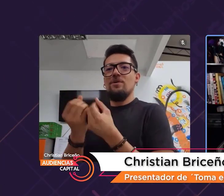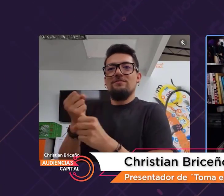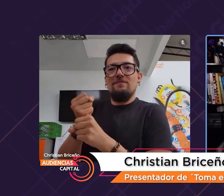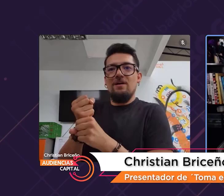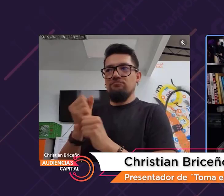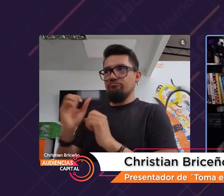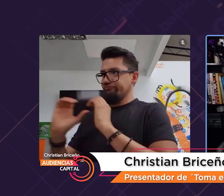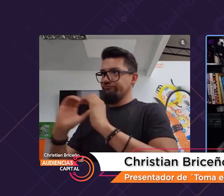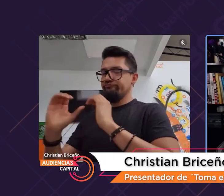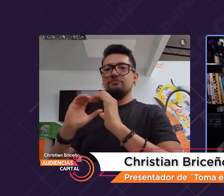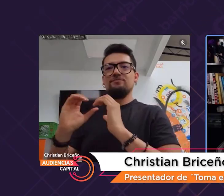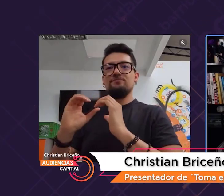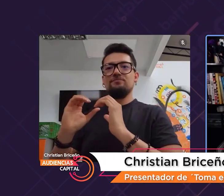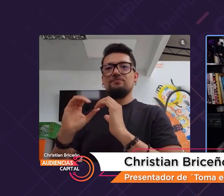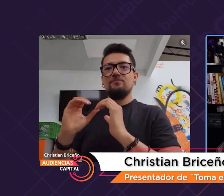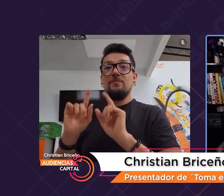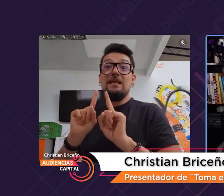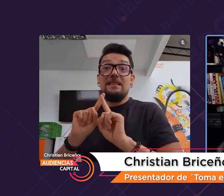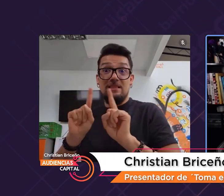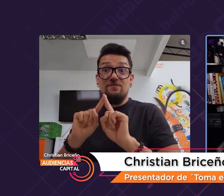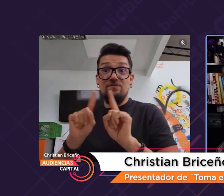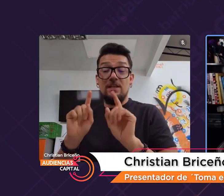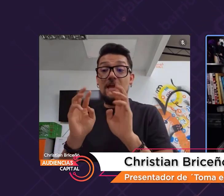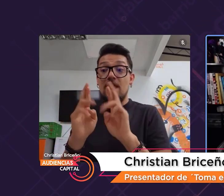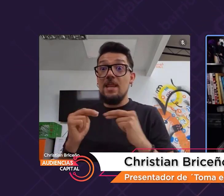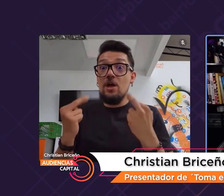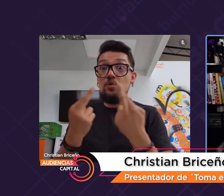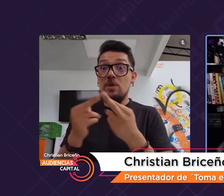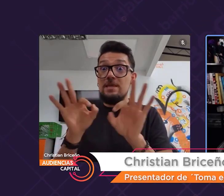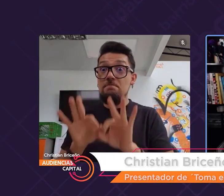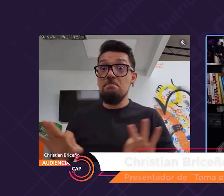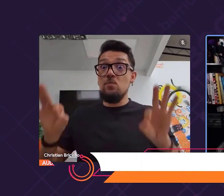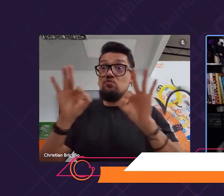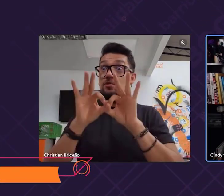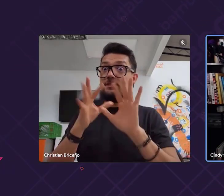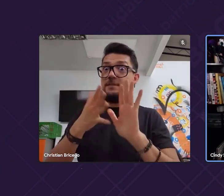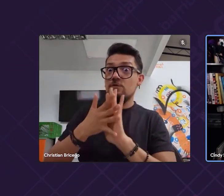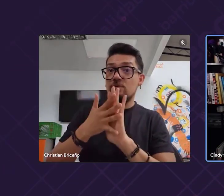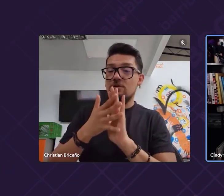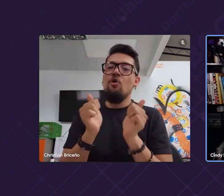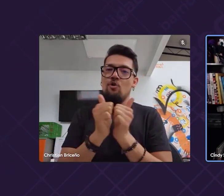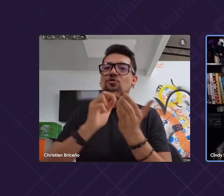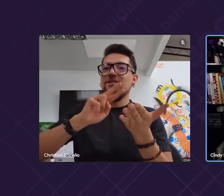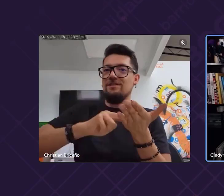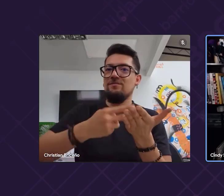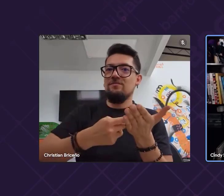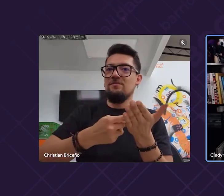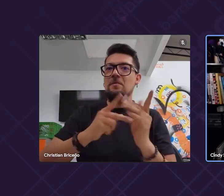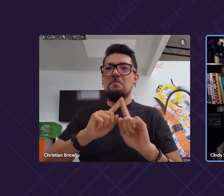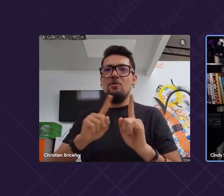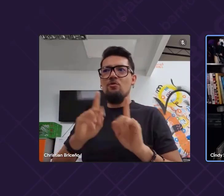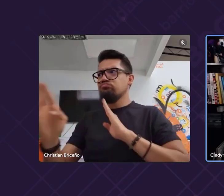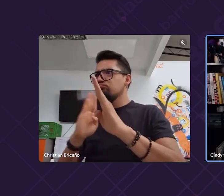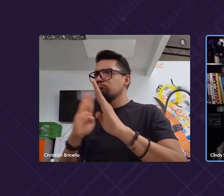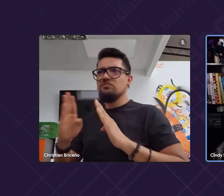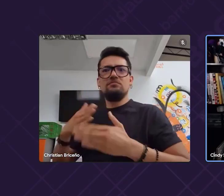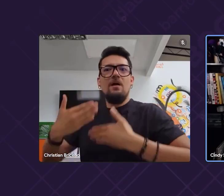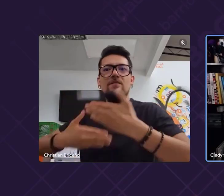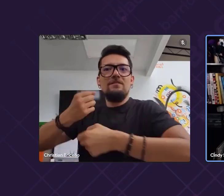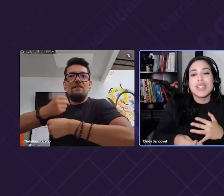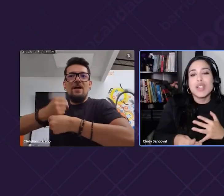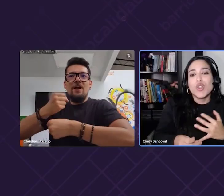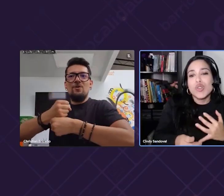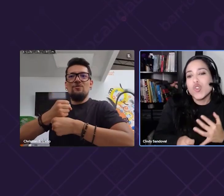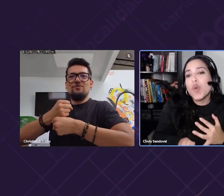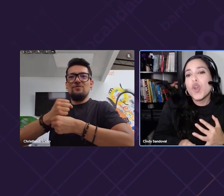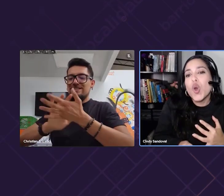directa, directamente conmigo. Por ejemplo, si la asistente de productor necesita decirme algo y si no está el intérprete de